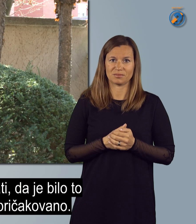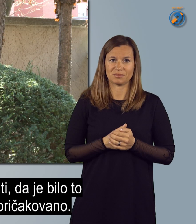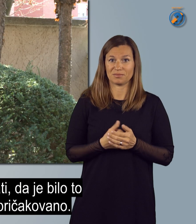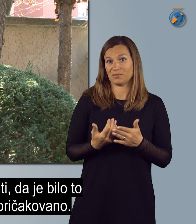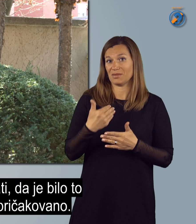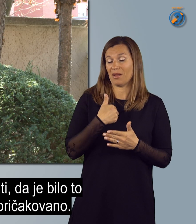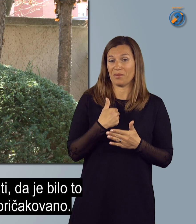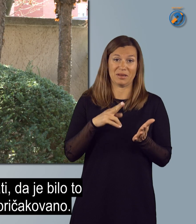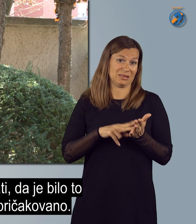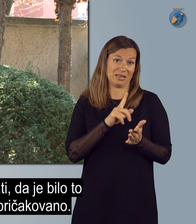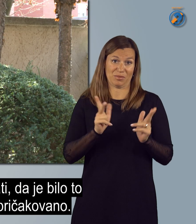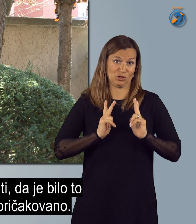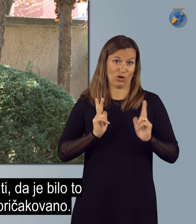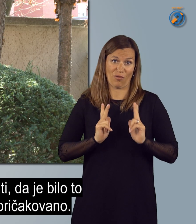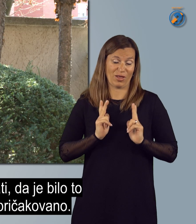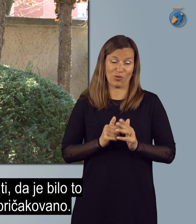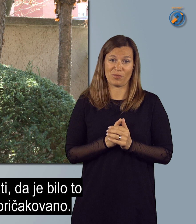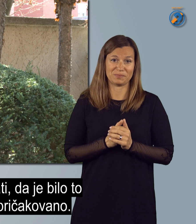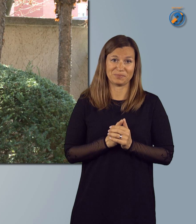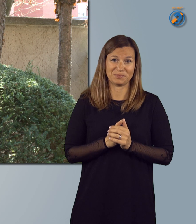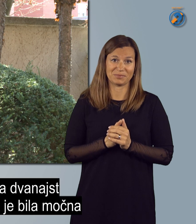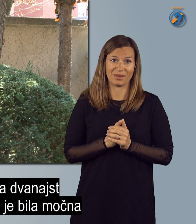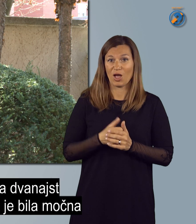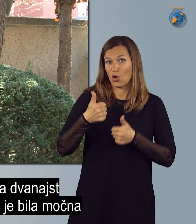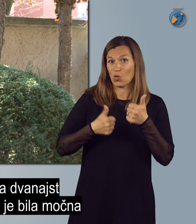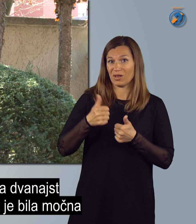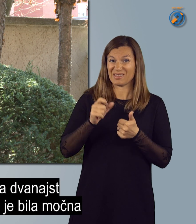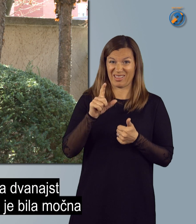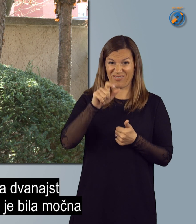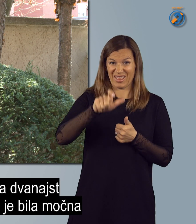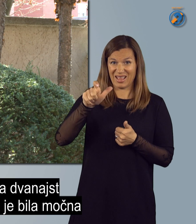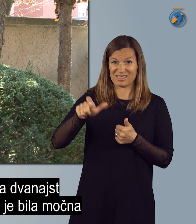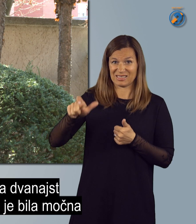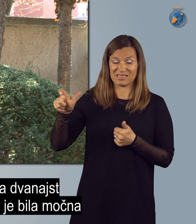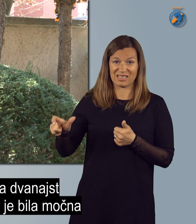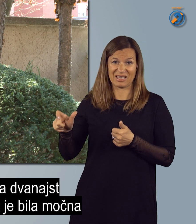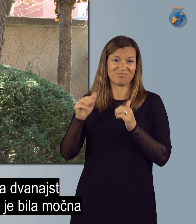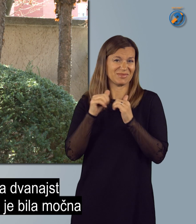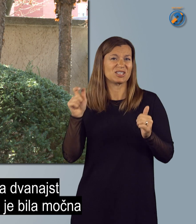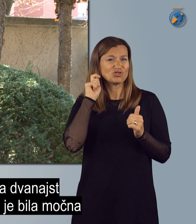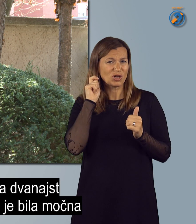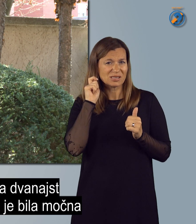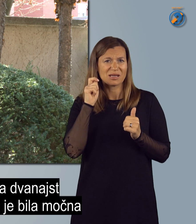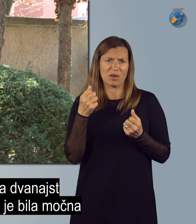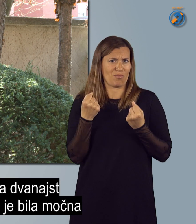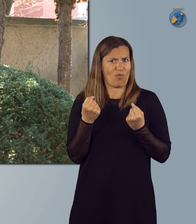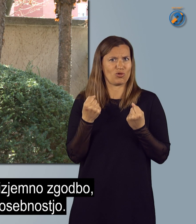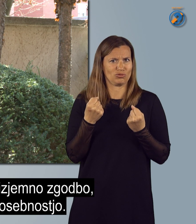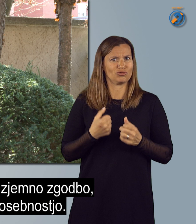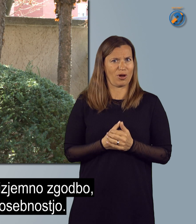Moram povedati, da je to zame bilo res nepričakovano. Konkurenca 12 izjemnih žensk je bila